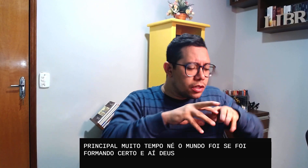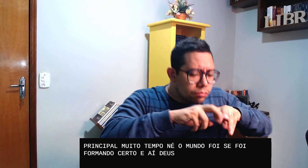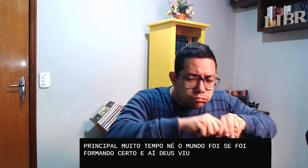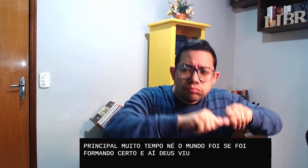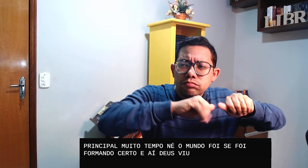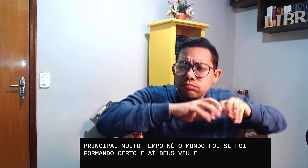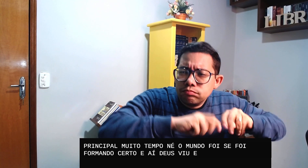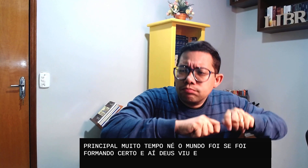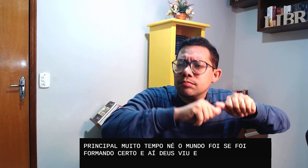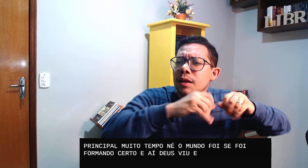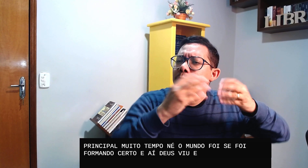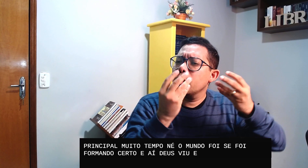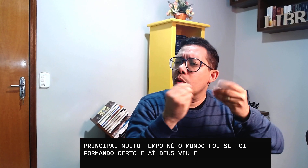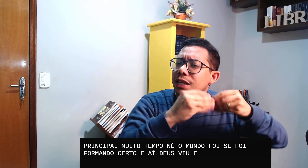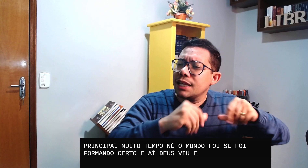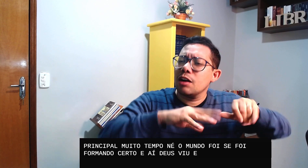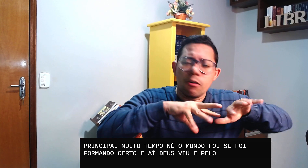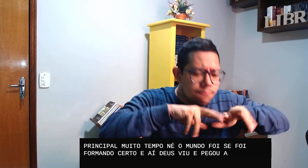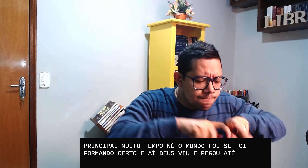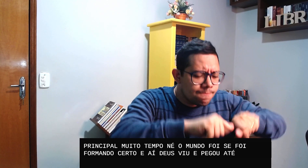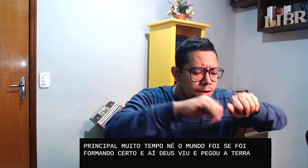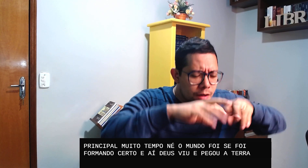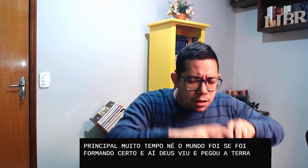e pegou a terra, ó.